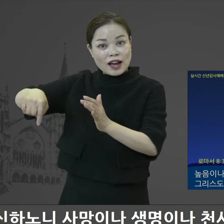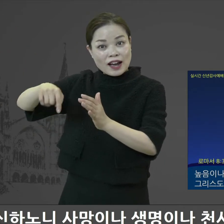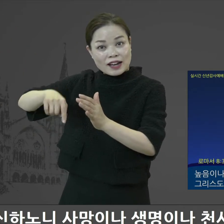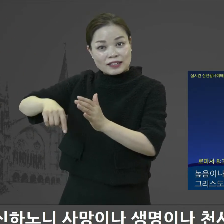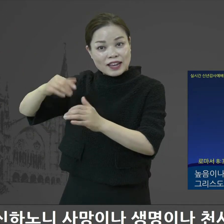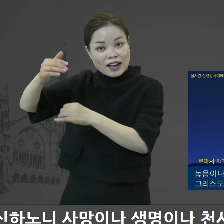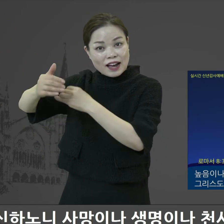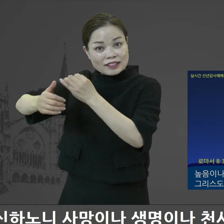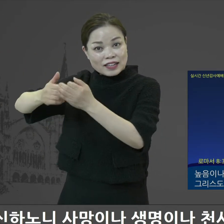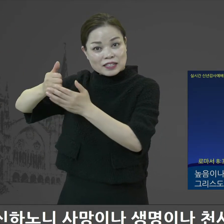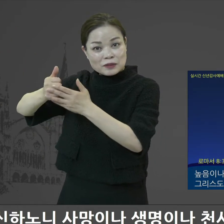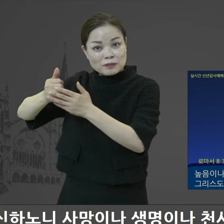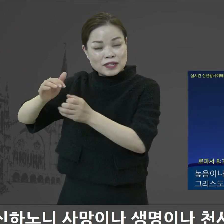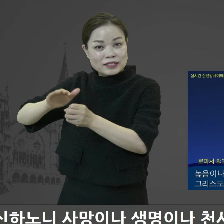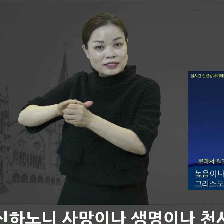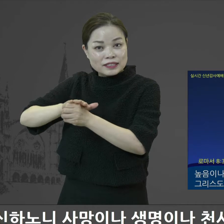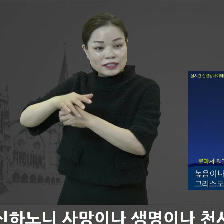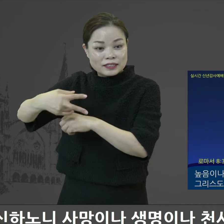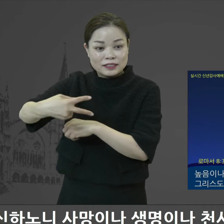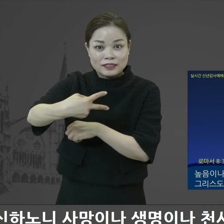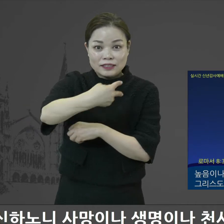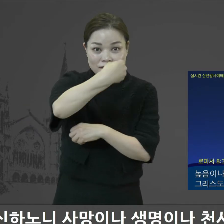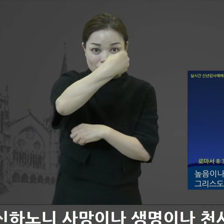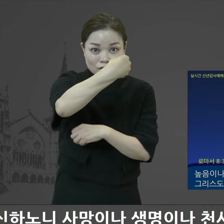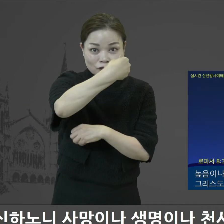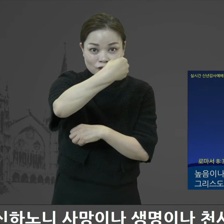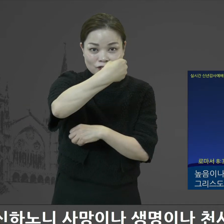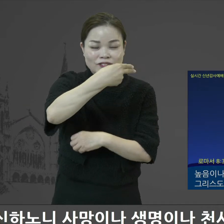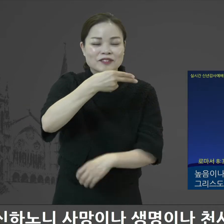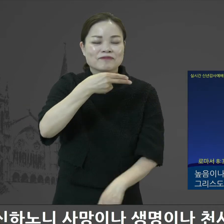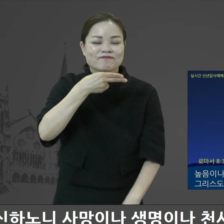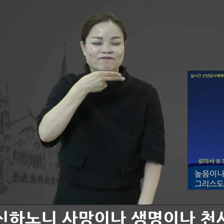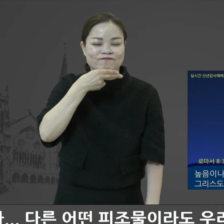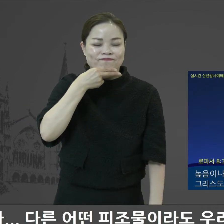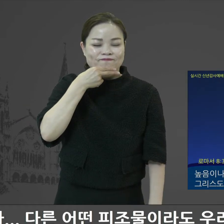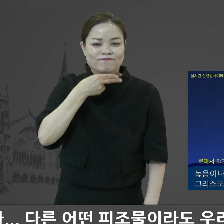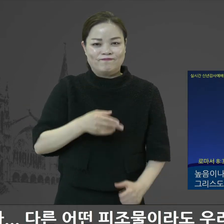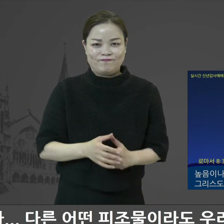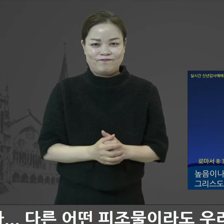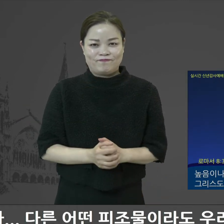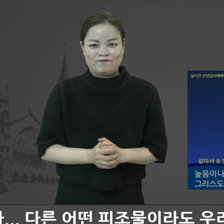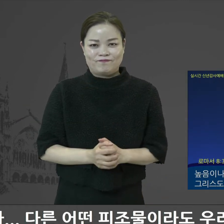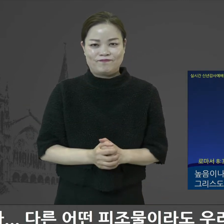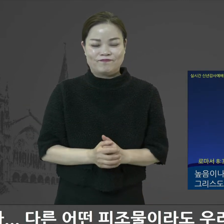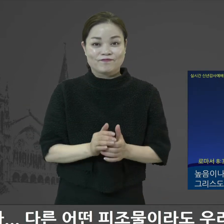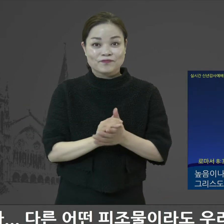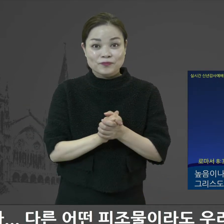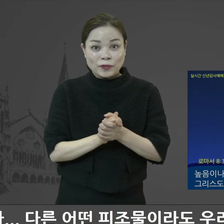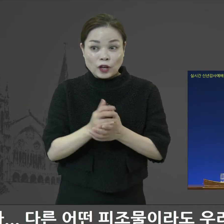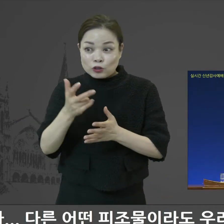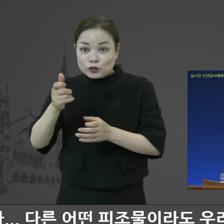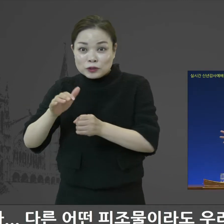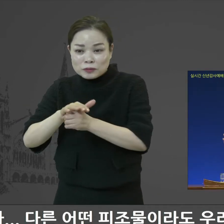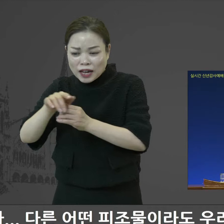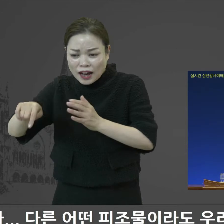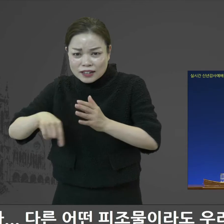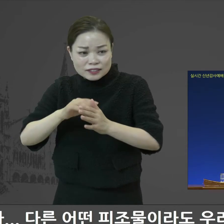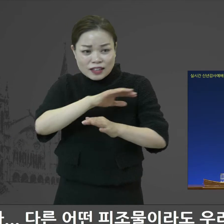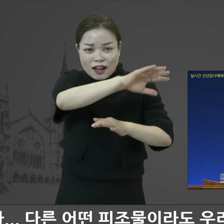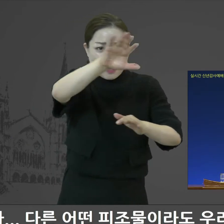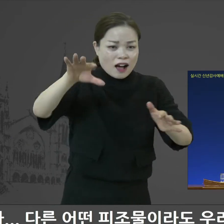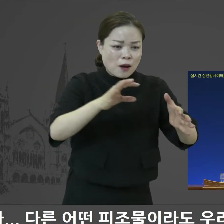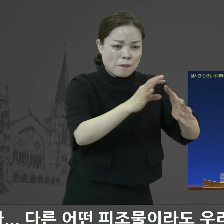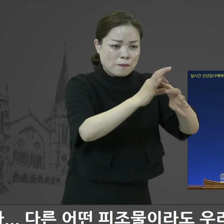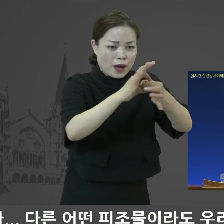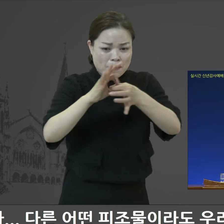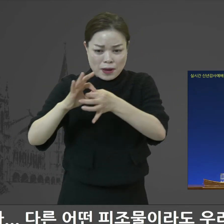있는 하나님의 사랑에서 끊을 수 없으리라. 우리는 주님 사랑 안에서 다 연결되어져